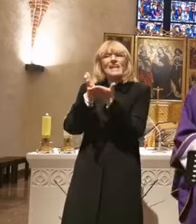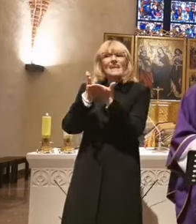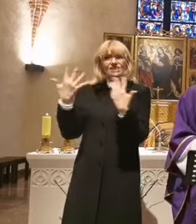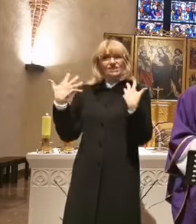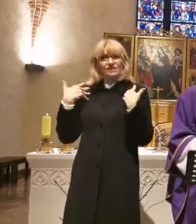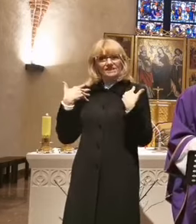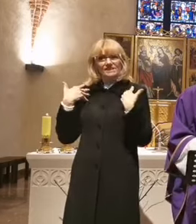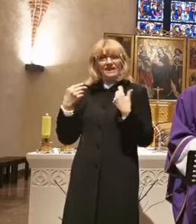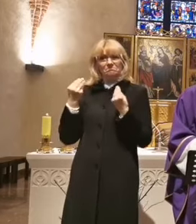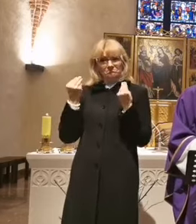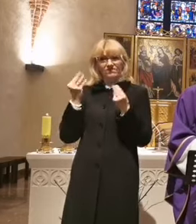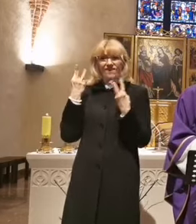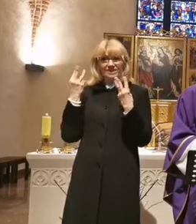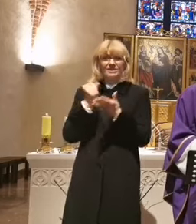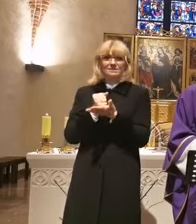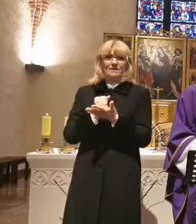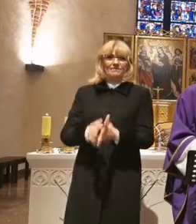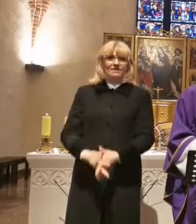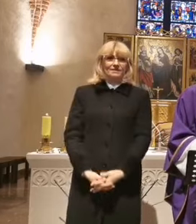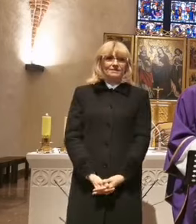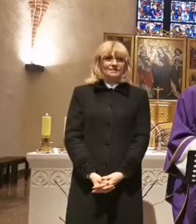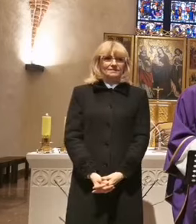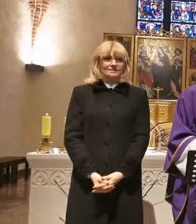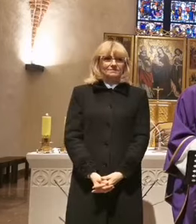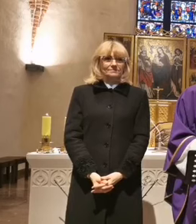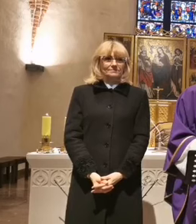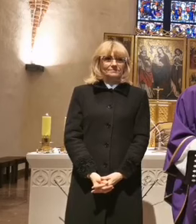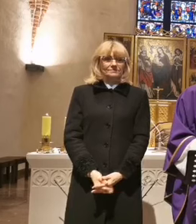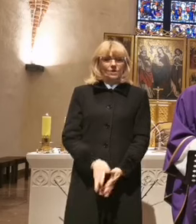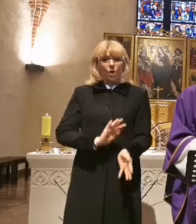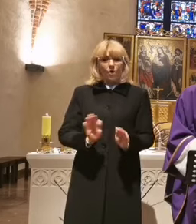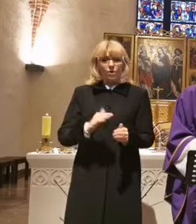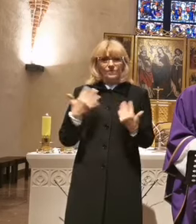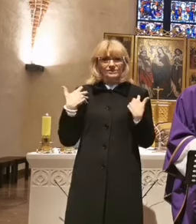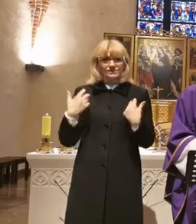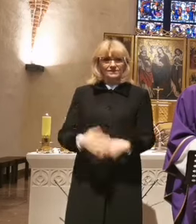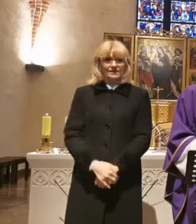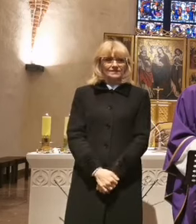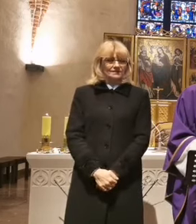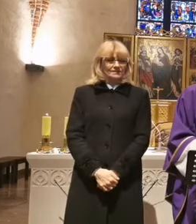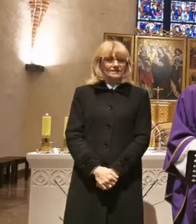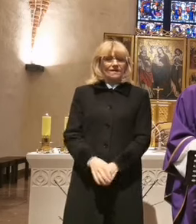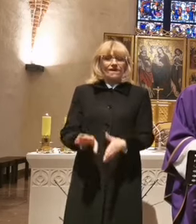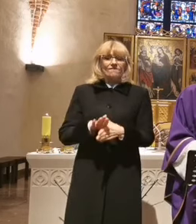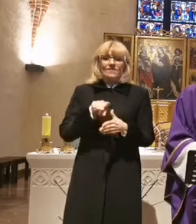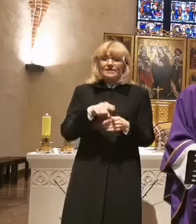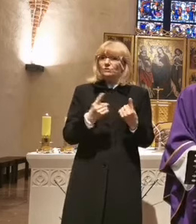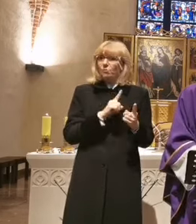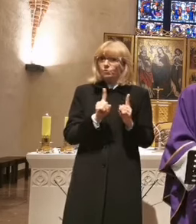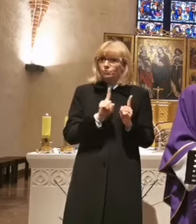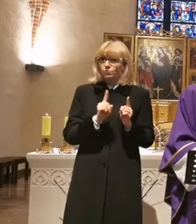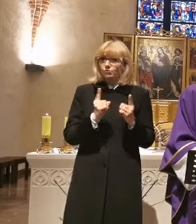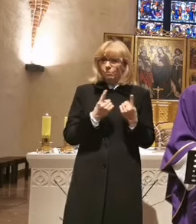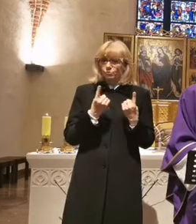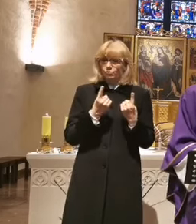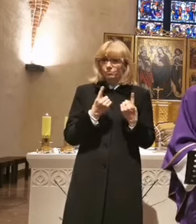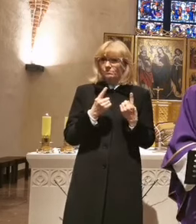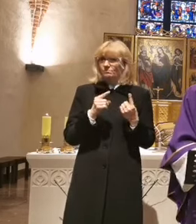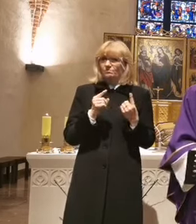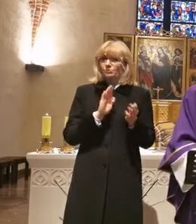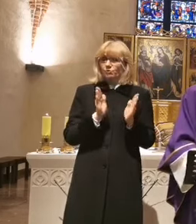Così testimoniamo al mondo il vero significato della religiosità. W ten sposób wszystko co robicie